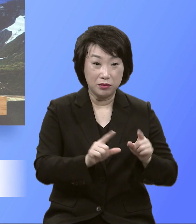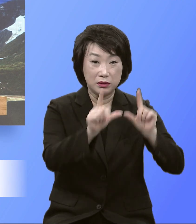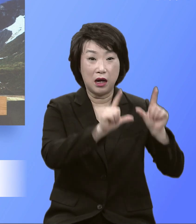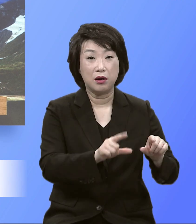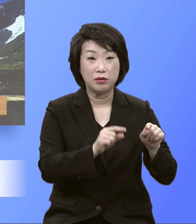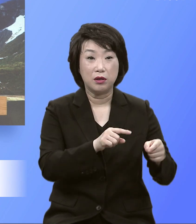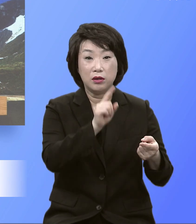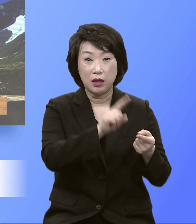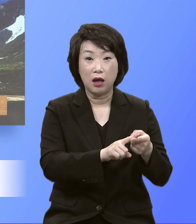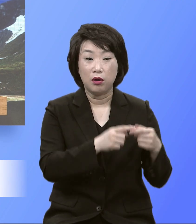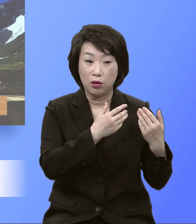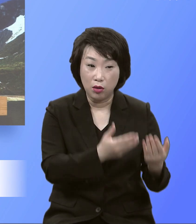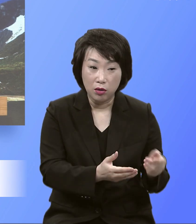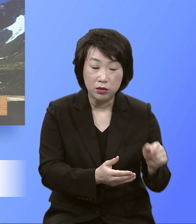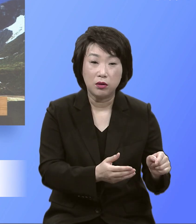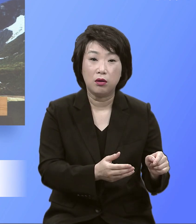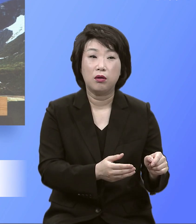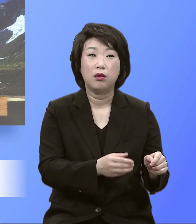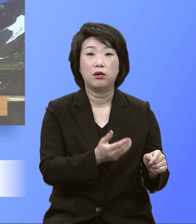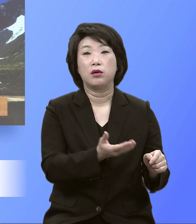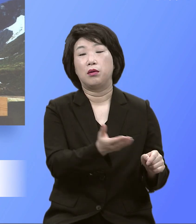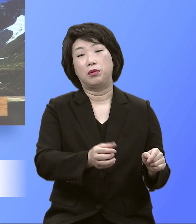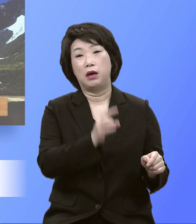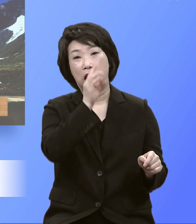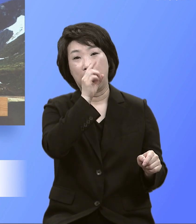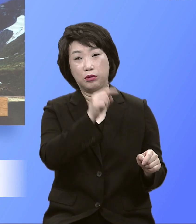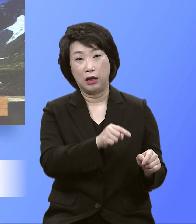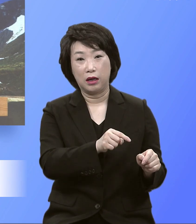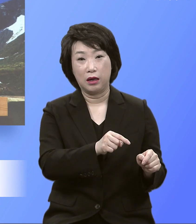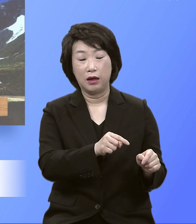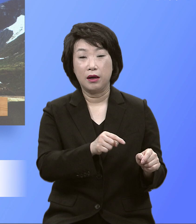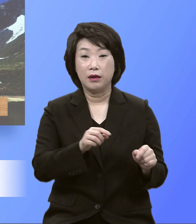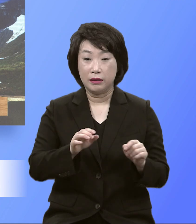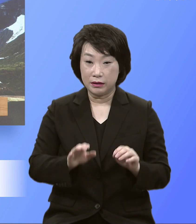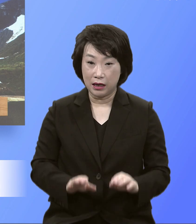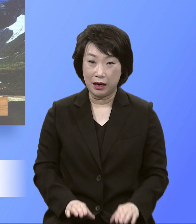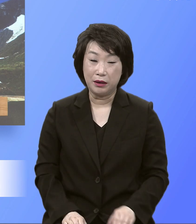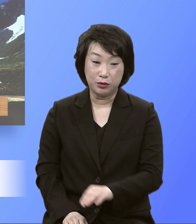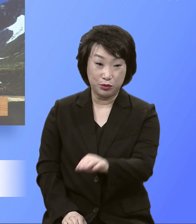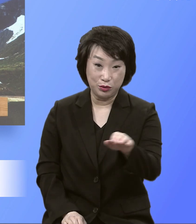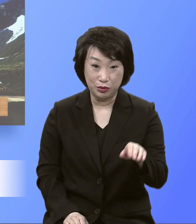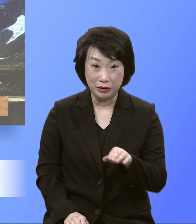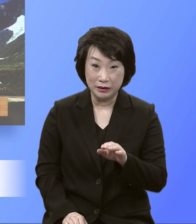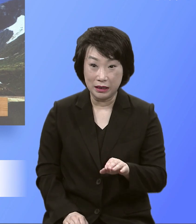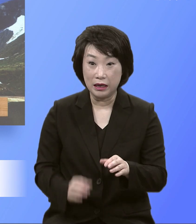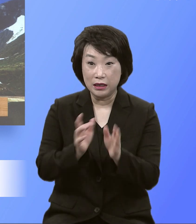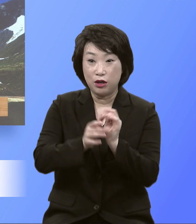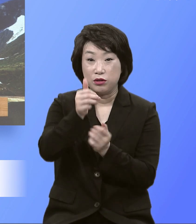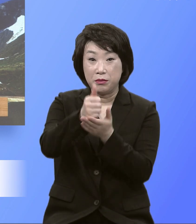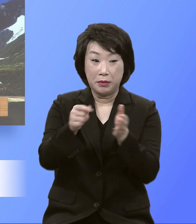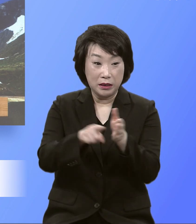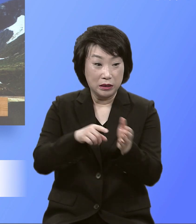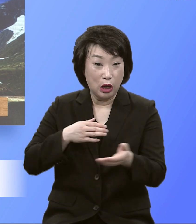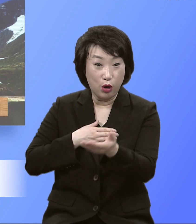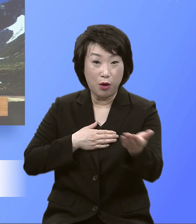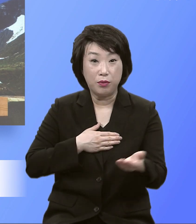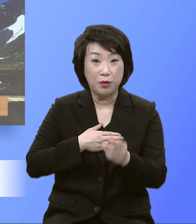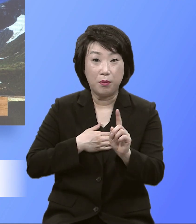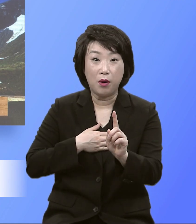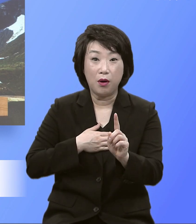요걸 그대로 놔두면, 버리장머리를 놔두면 안 된다. 그래서 우리는 예수 믿는 사람이